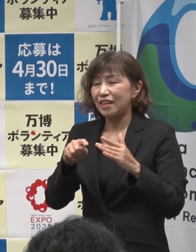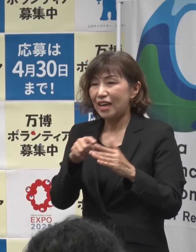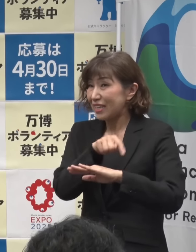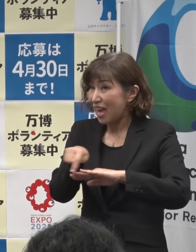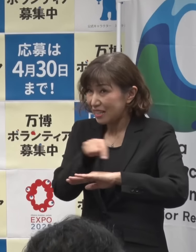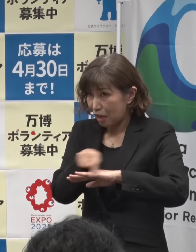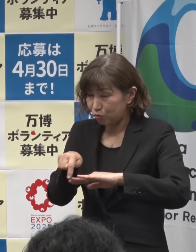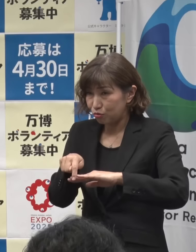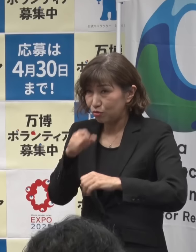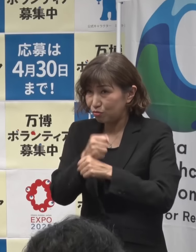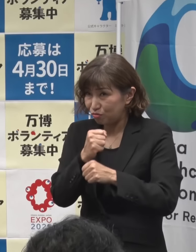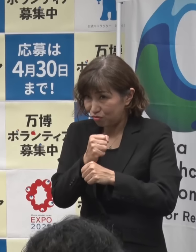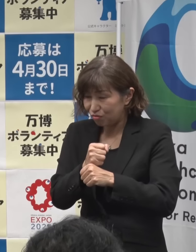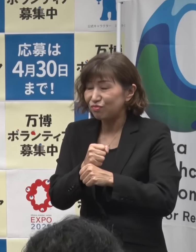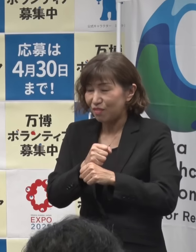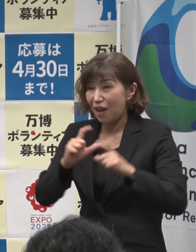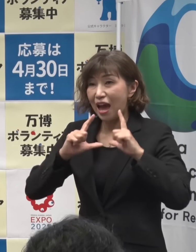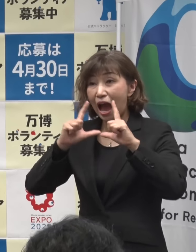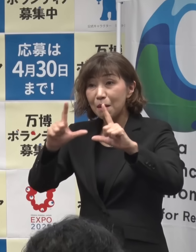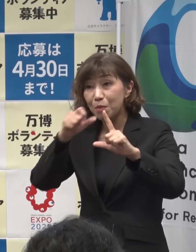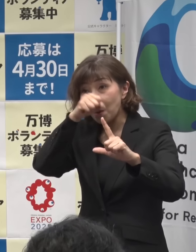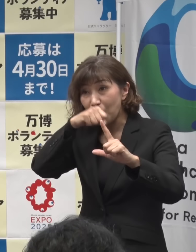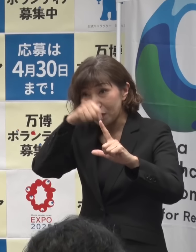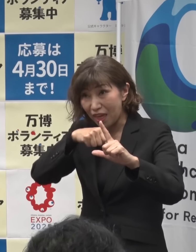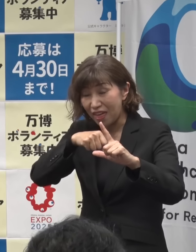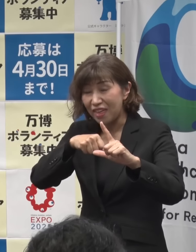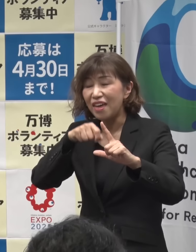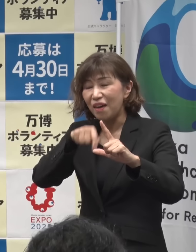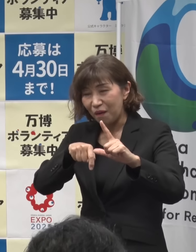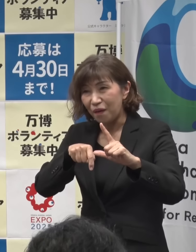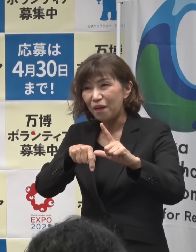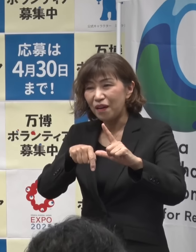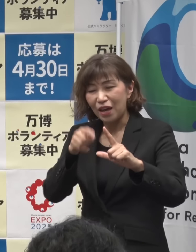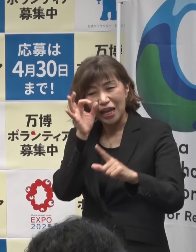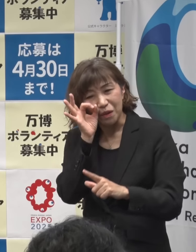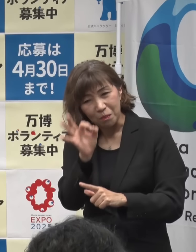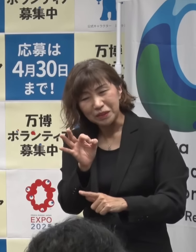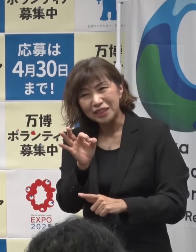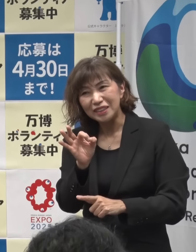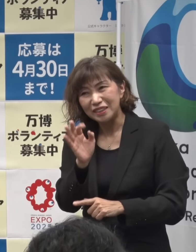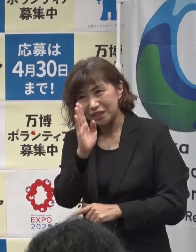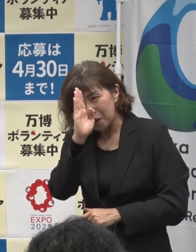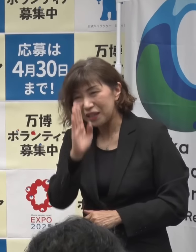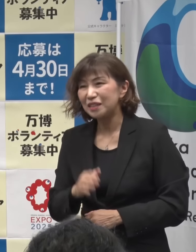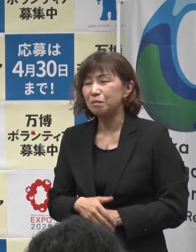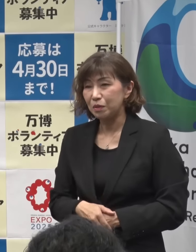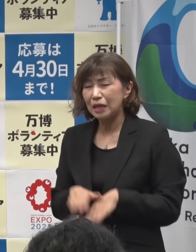画というのを発表する予定ですので、そちらを参照していただけたらと思います。今現実的に